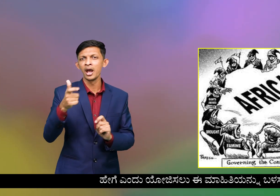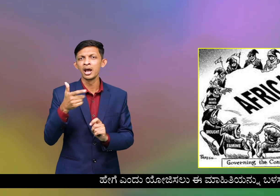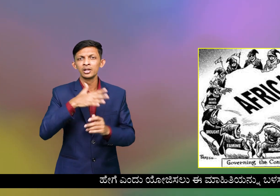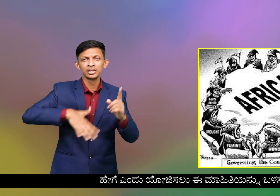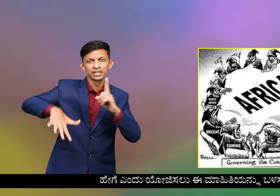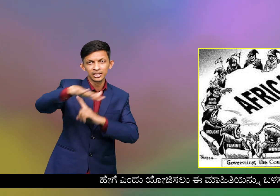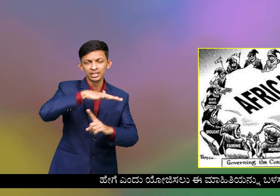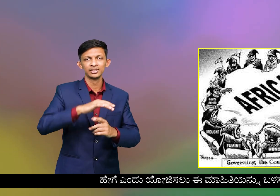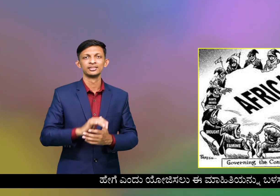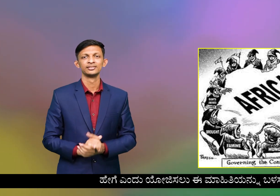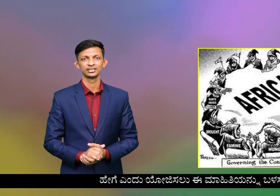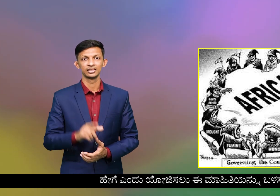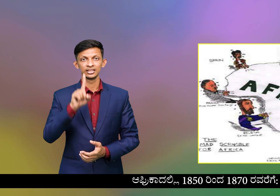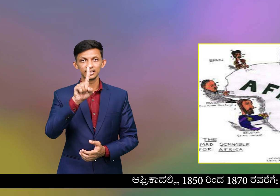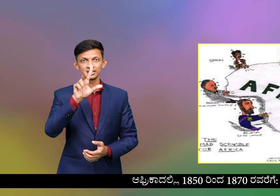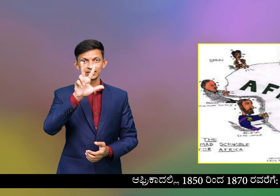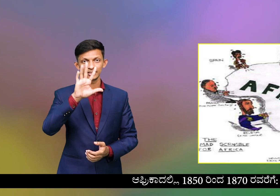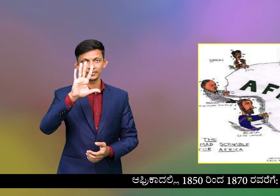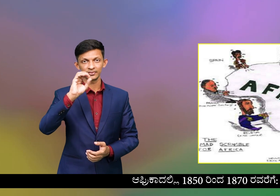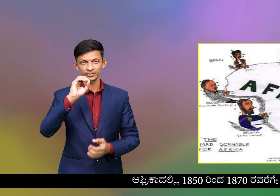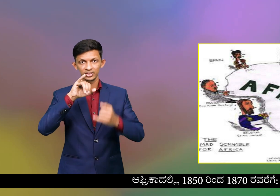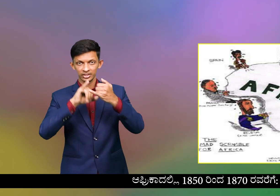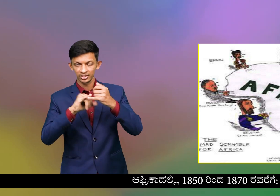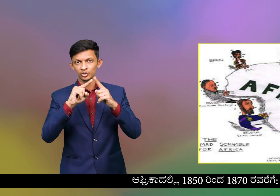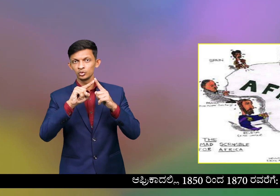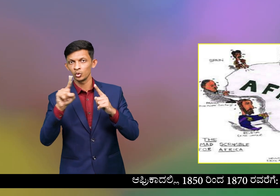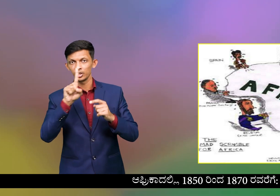ಮಾಹಿತಿಯನ್ನು ಬಳಸಲಾಗಿದೆ. ಆಫ್ರಿಕಾದಲ್ಲಿ 1850ರಿಂದ